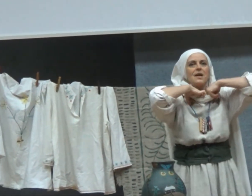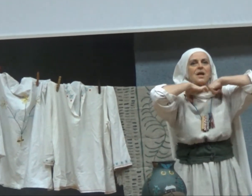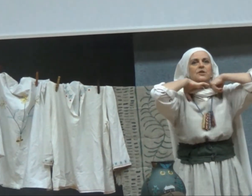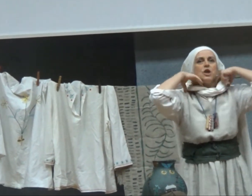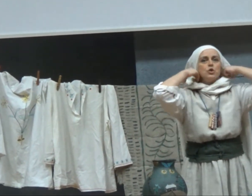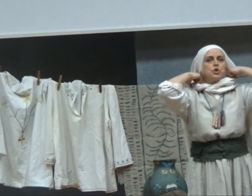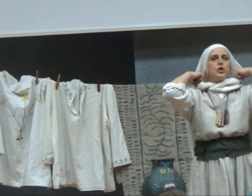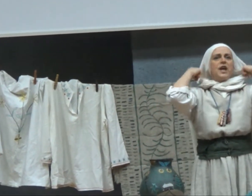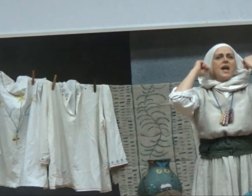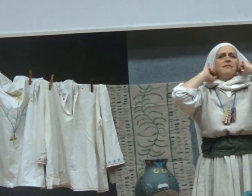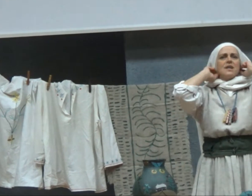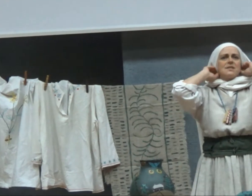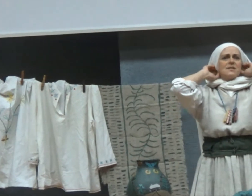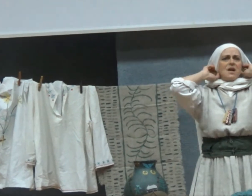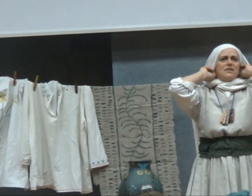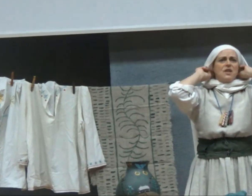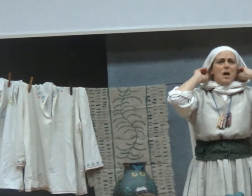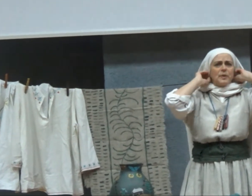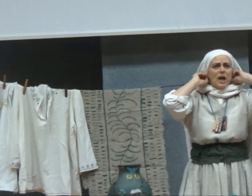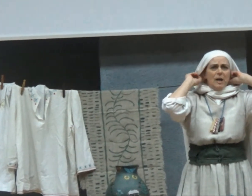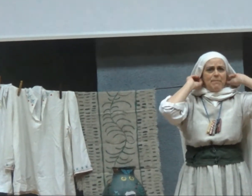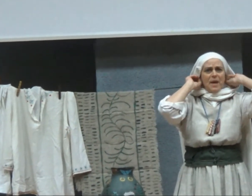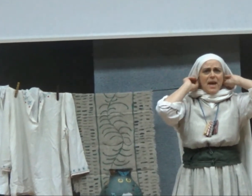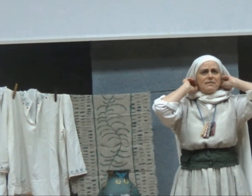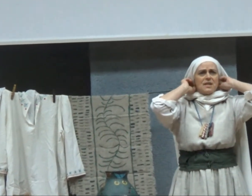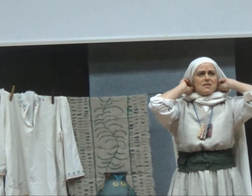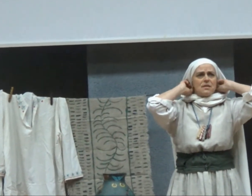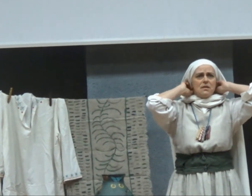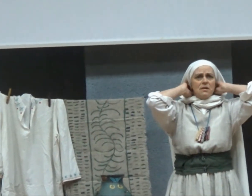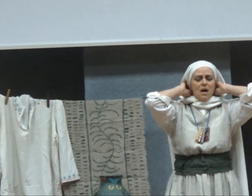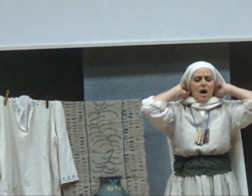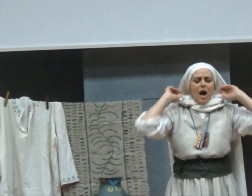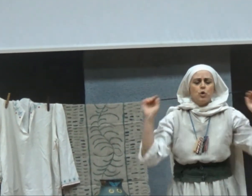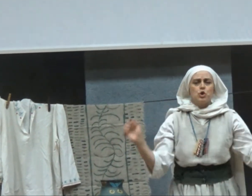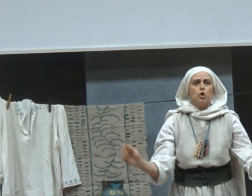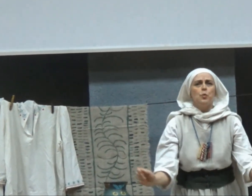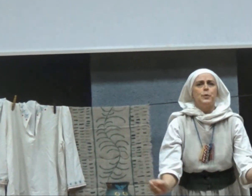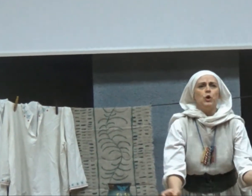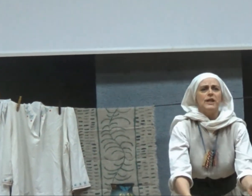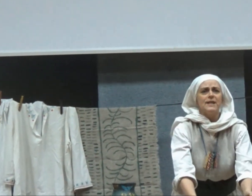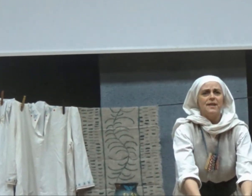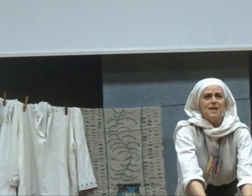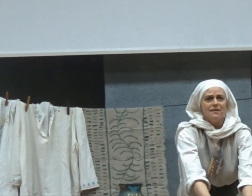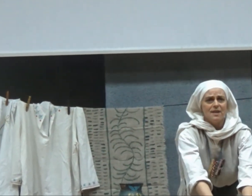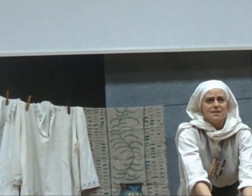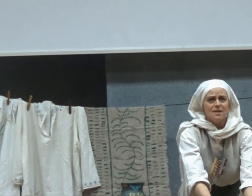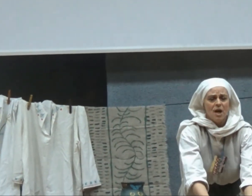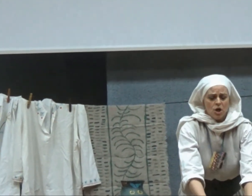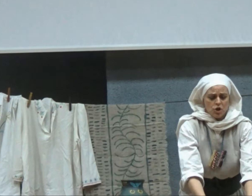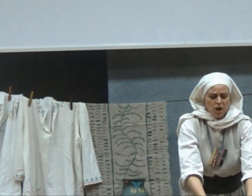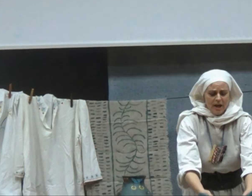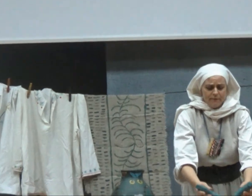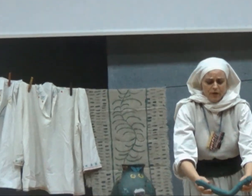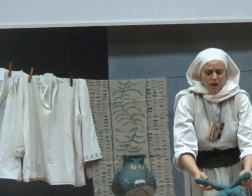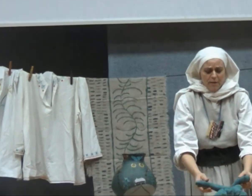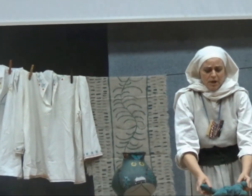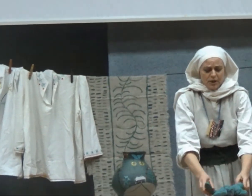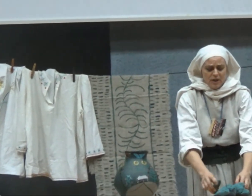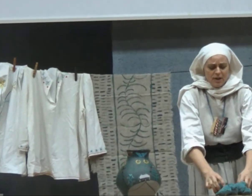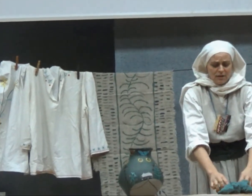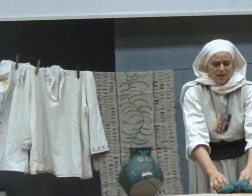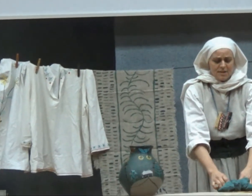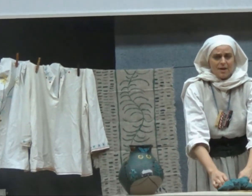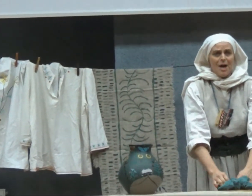Nepaskandintas, nenužiūrėtas, neapkalbėtas, aukso kukui laikytas,